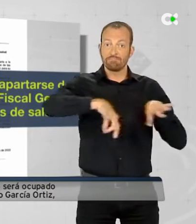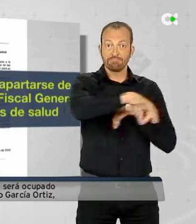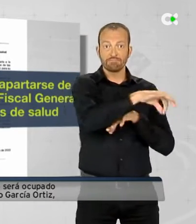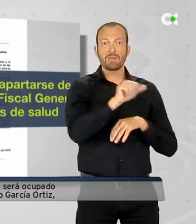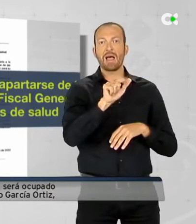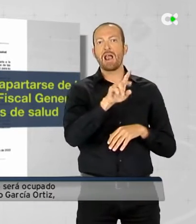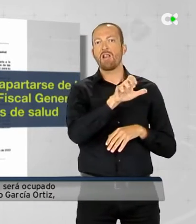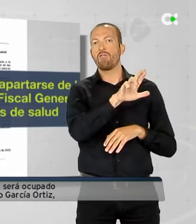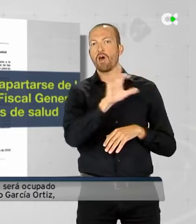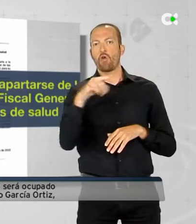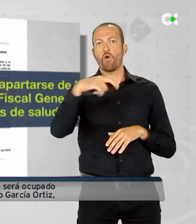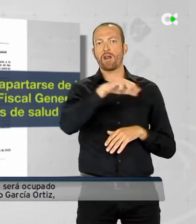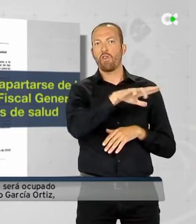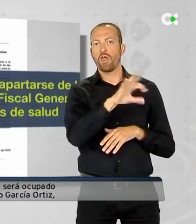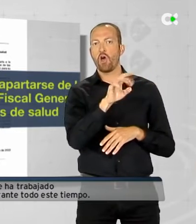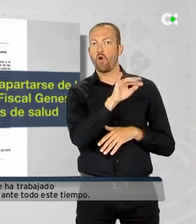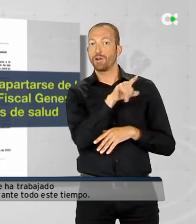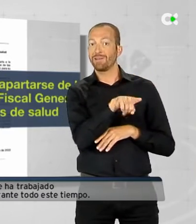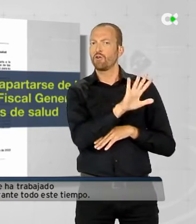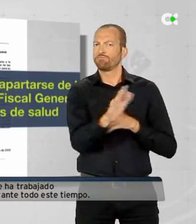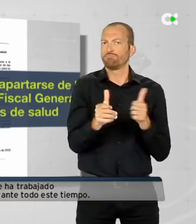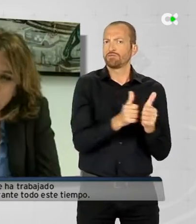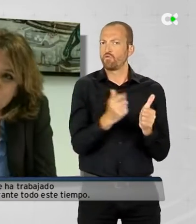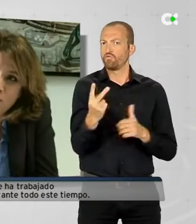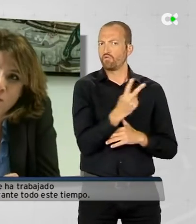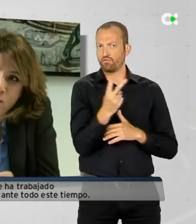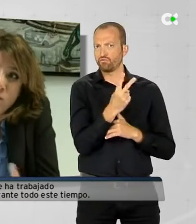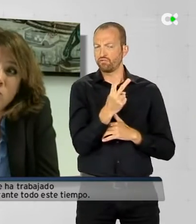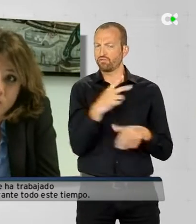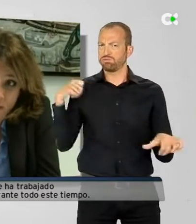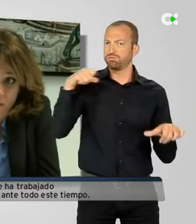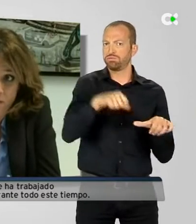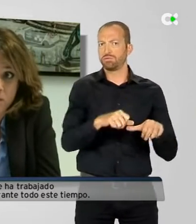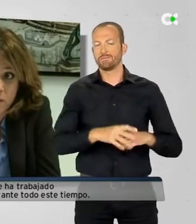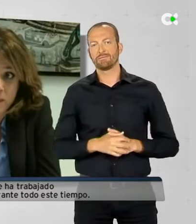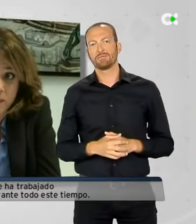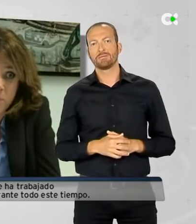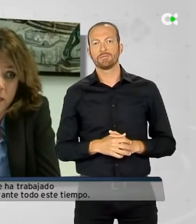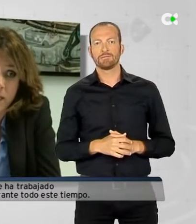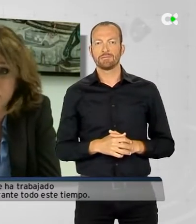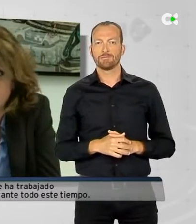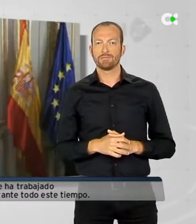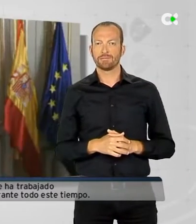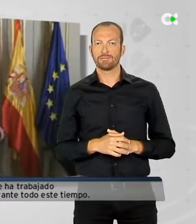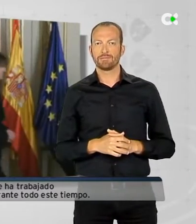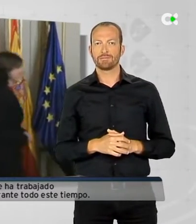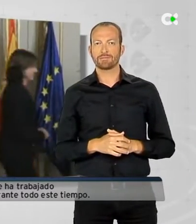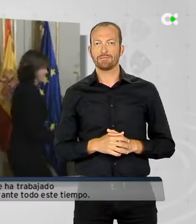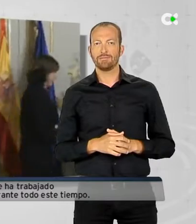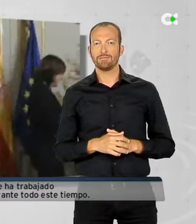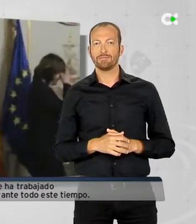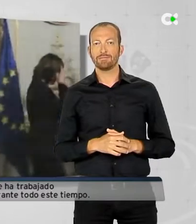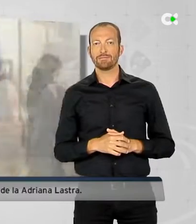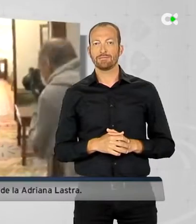por Álvaro García Ortiz, con el que ha trabajado codo con codo durante todo este tiempo. De alguna manera para garantizar.